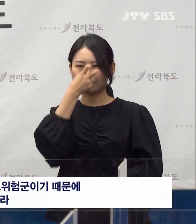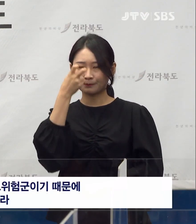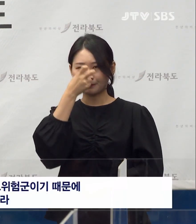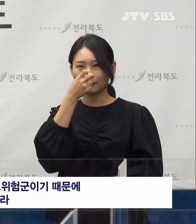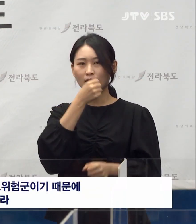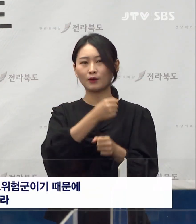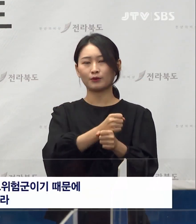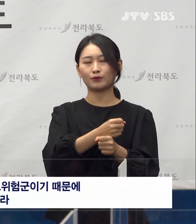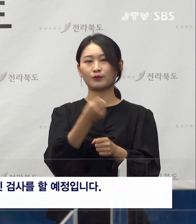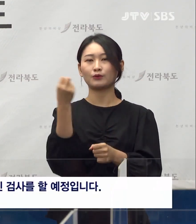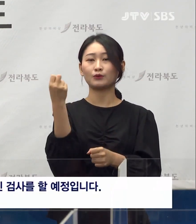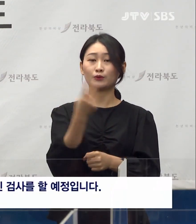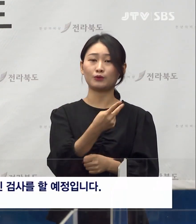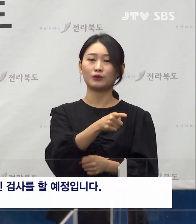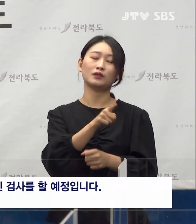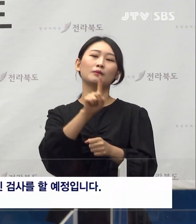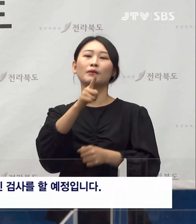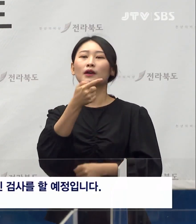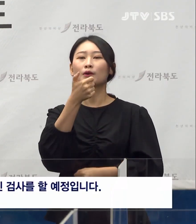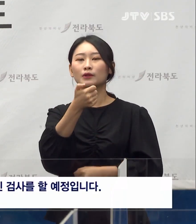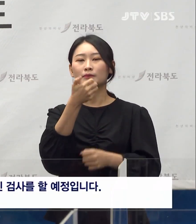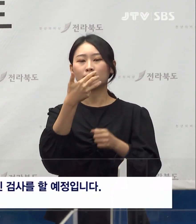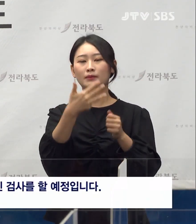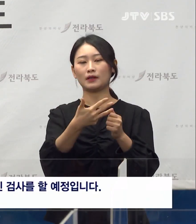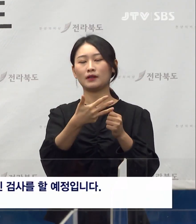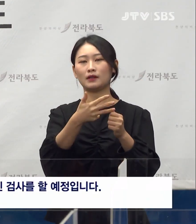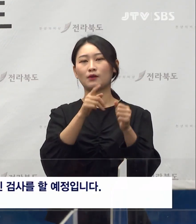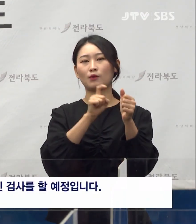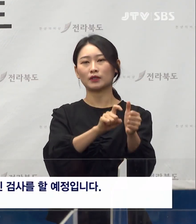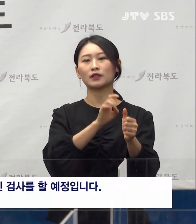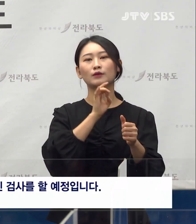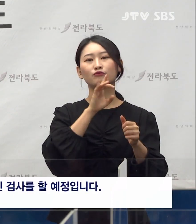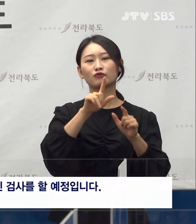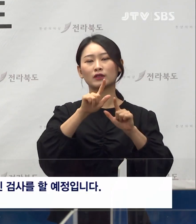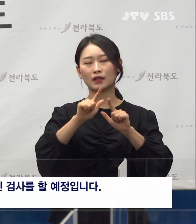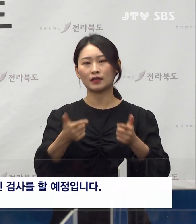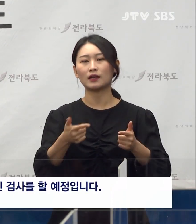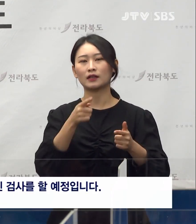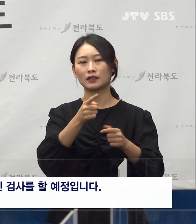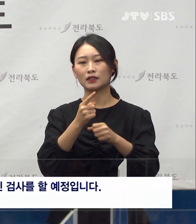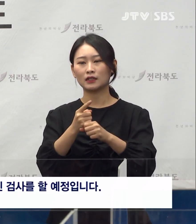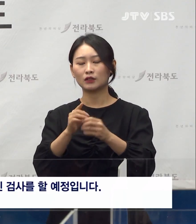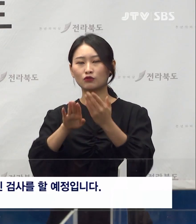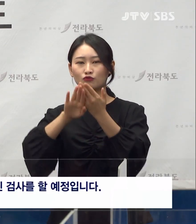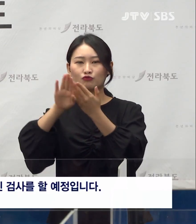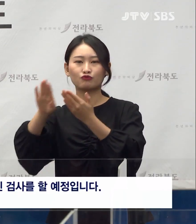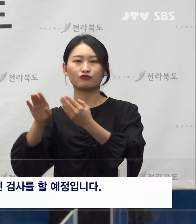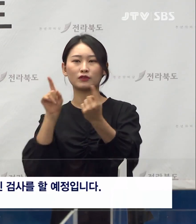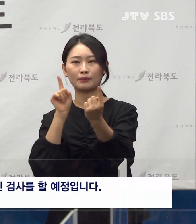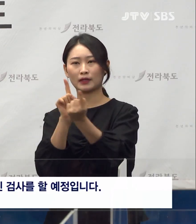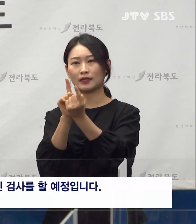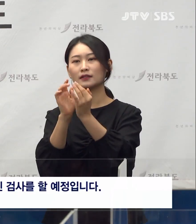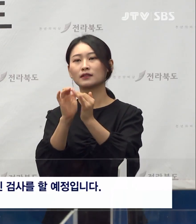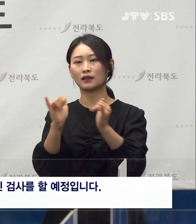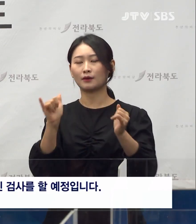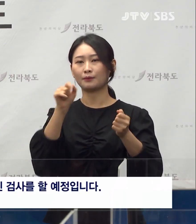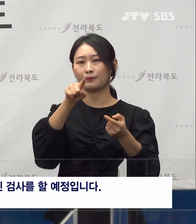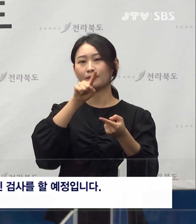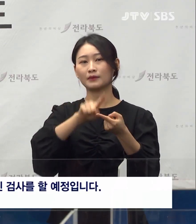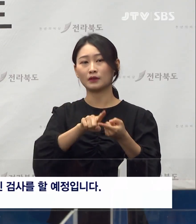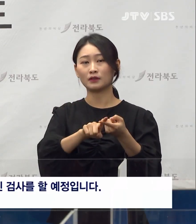뿐만 아니라 그 분과 이후에 그 뭐 접촉할 수 있는 그런 분들에 대해서도